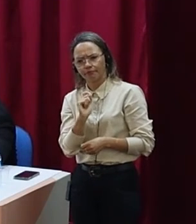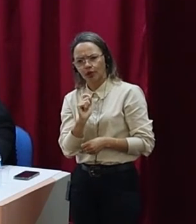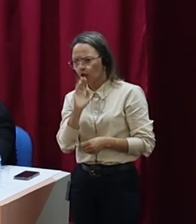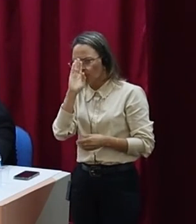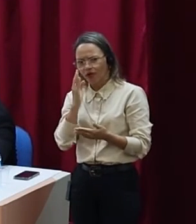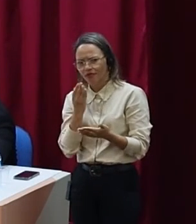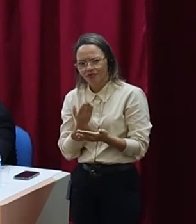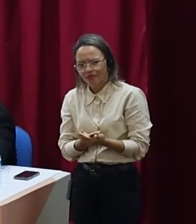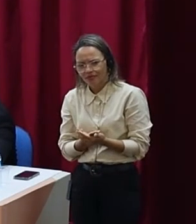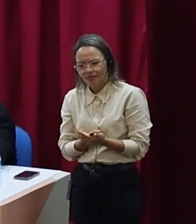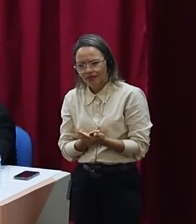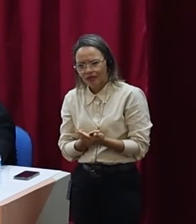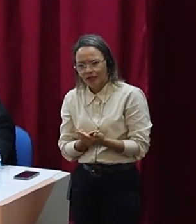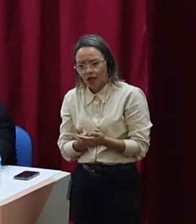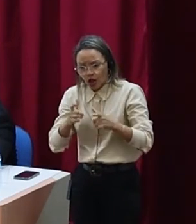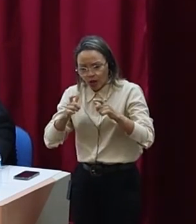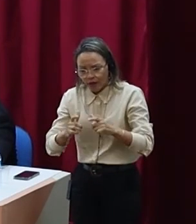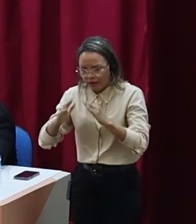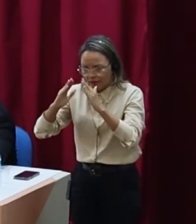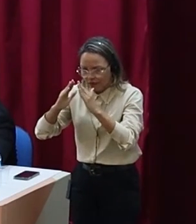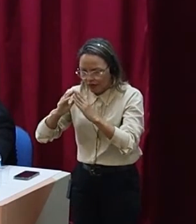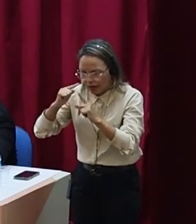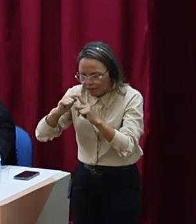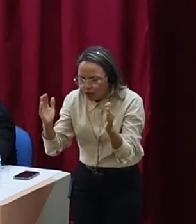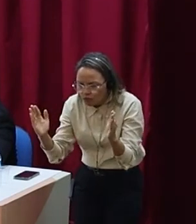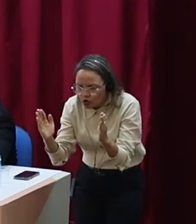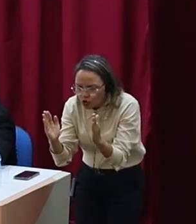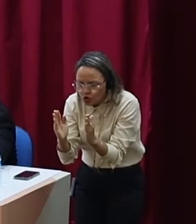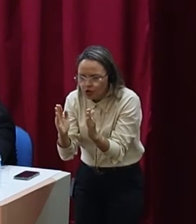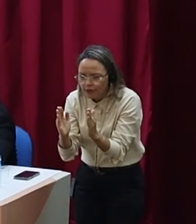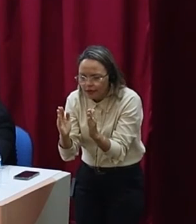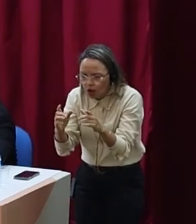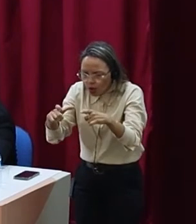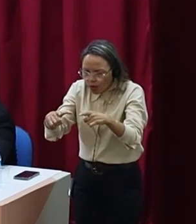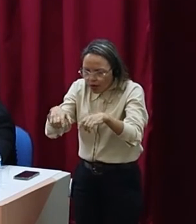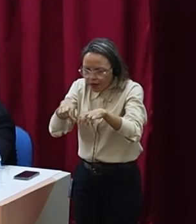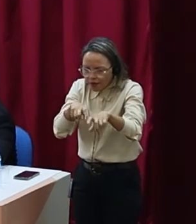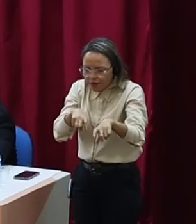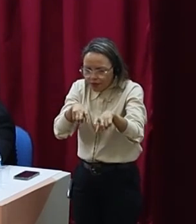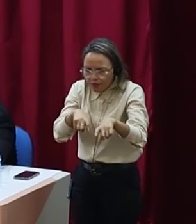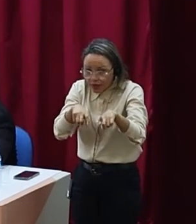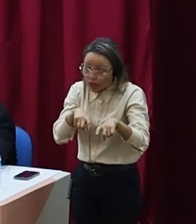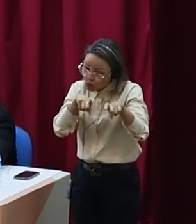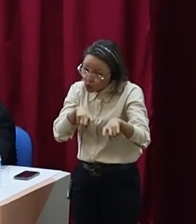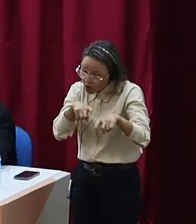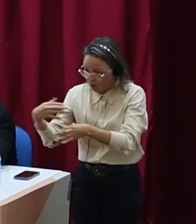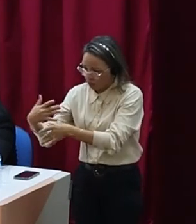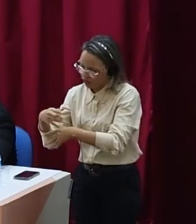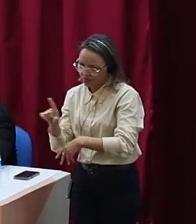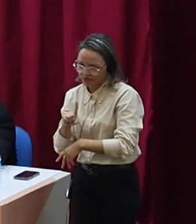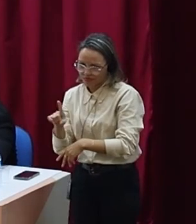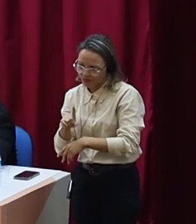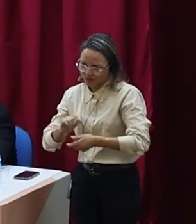En la capilla de la iglesia pequeña, del campo, no es centro urbano, los